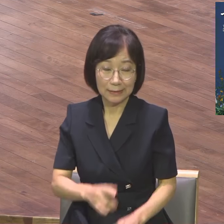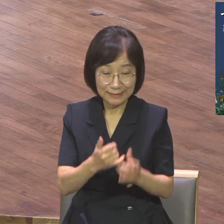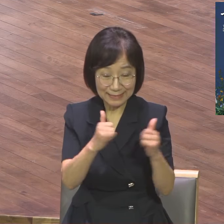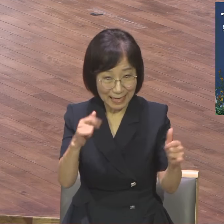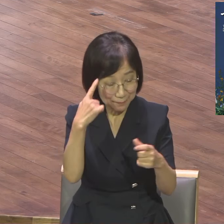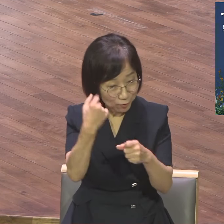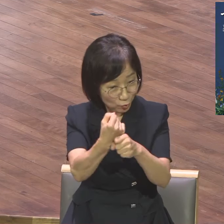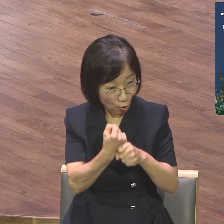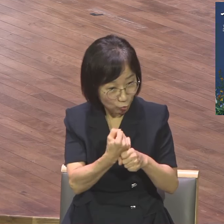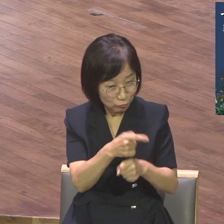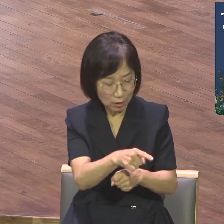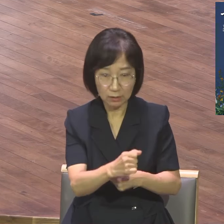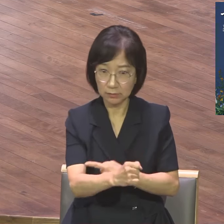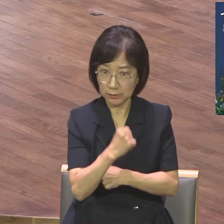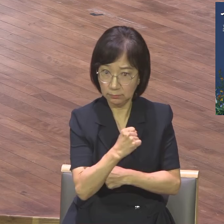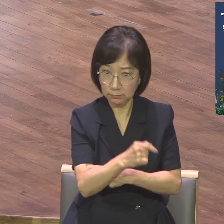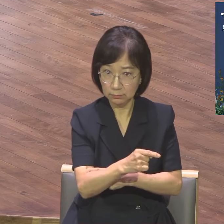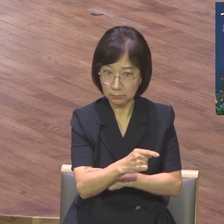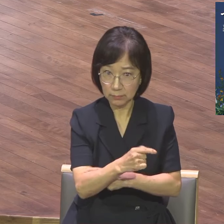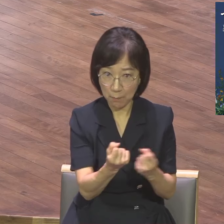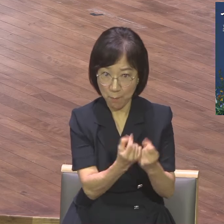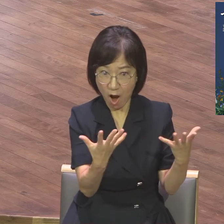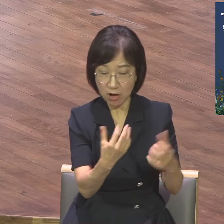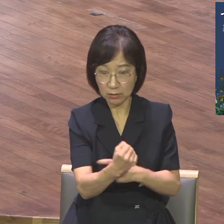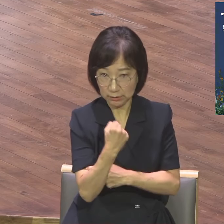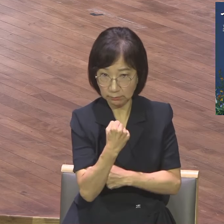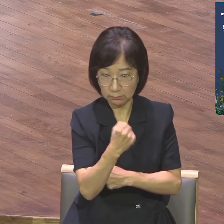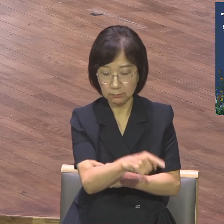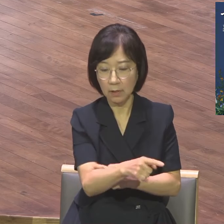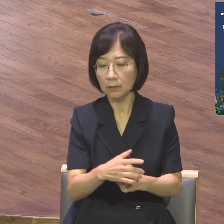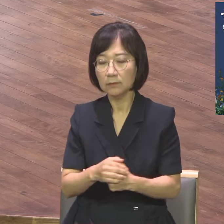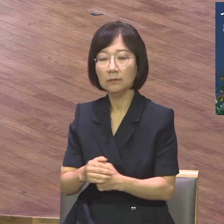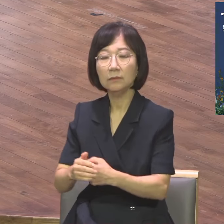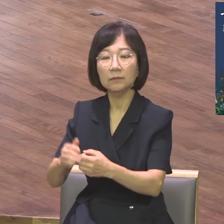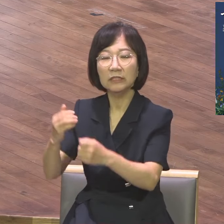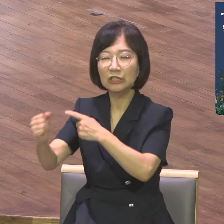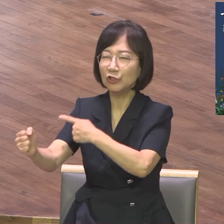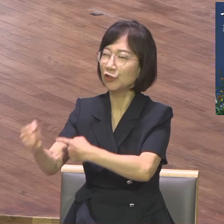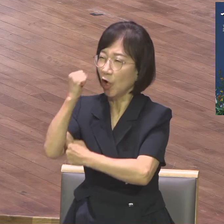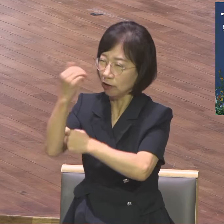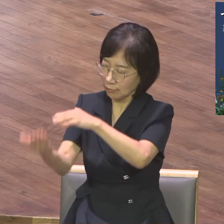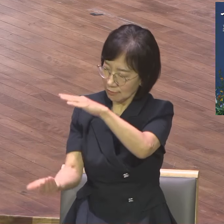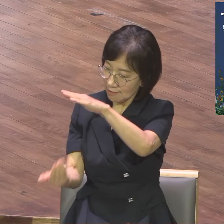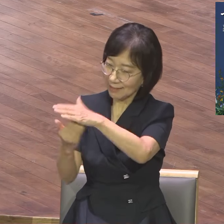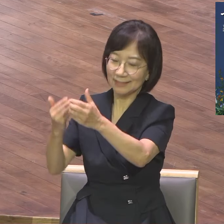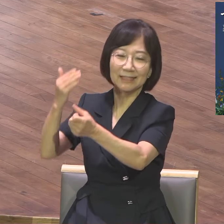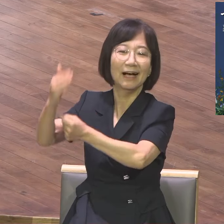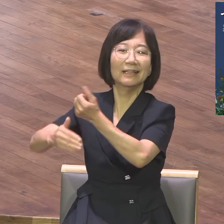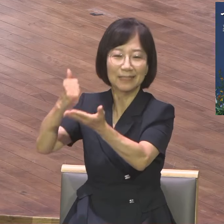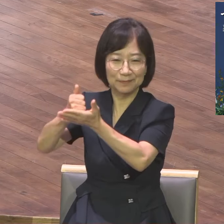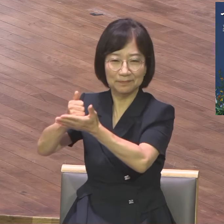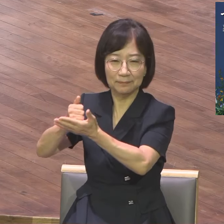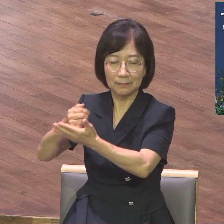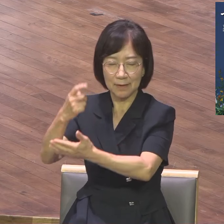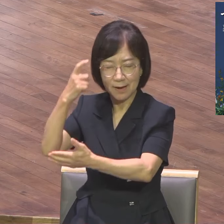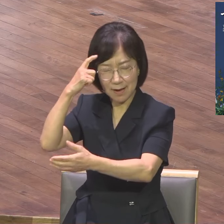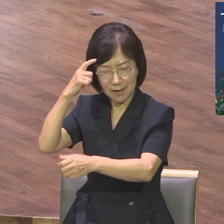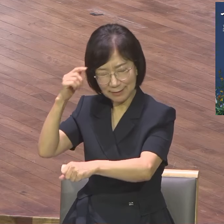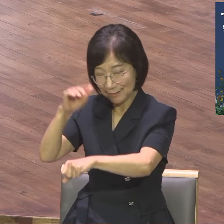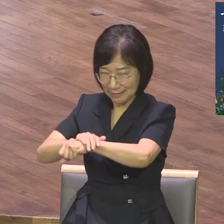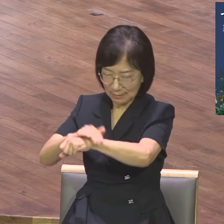하물며 사람이 만드는 이 지혜가 이렇다고 하면 전능하신 지혜자 창조주